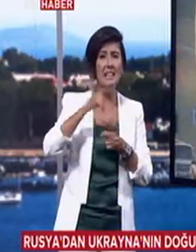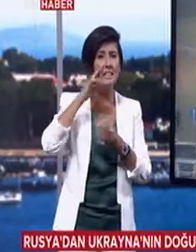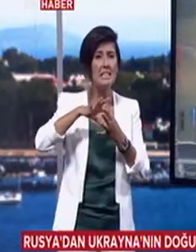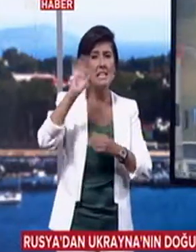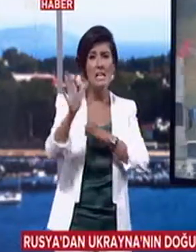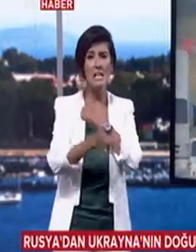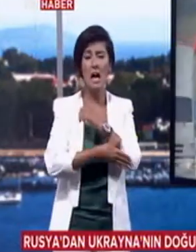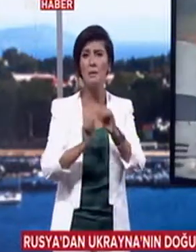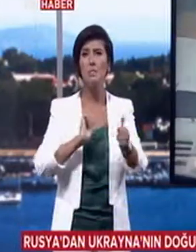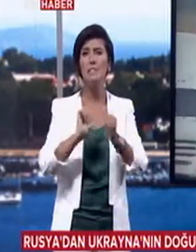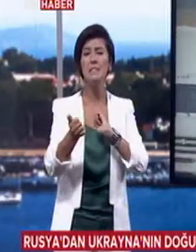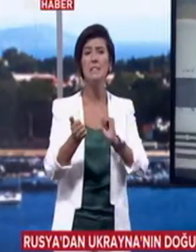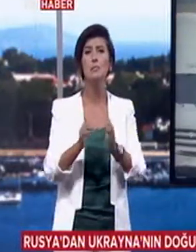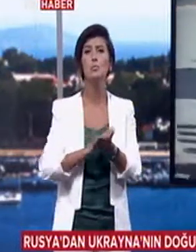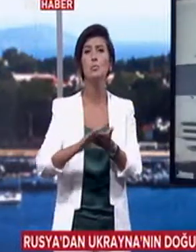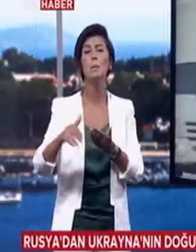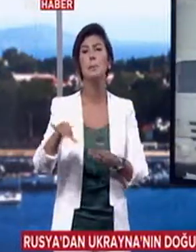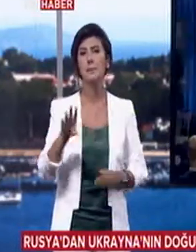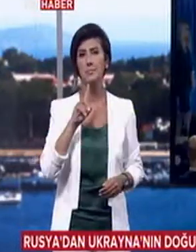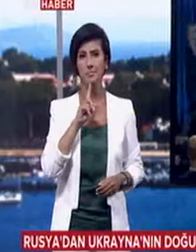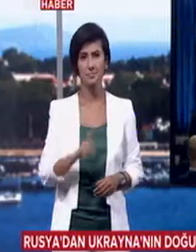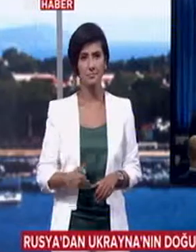Ukrayna arasındaki insani yardım krizi aşılamadı.